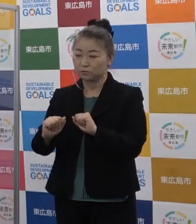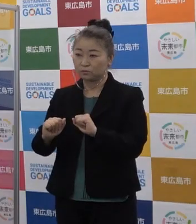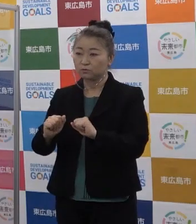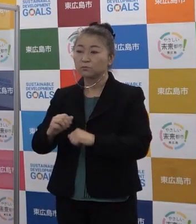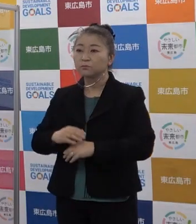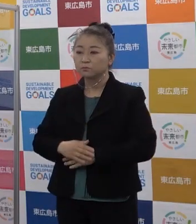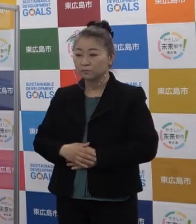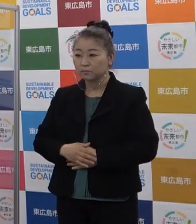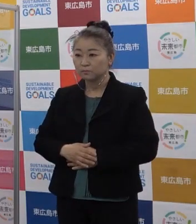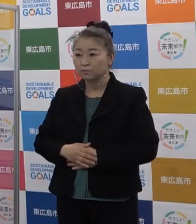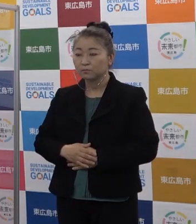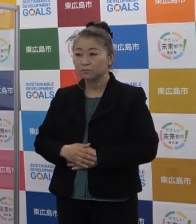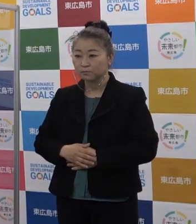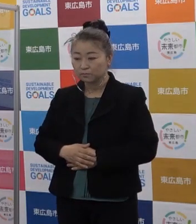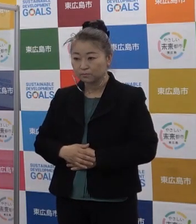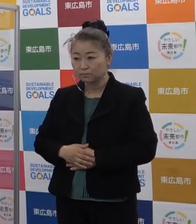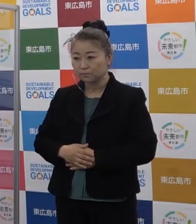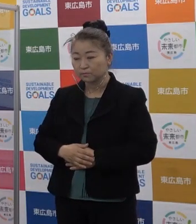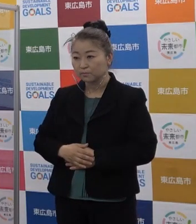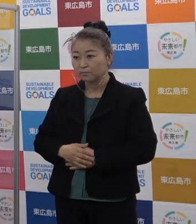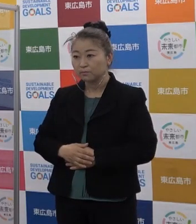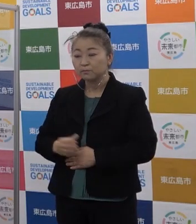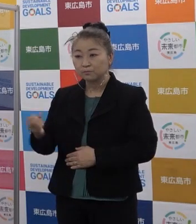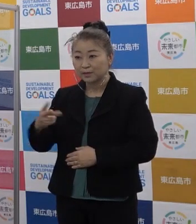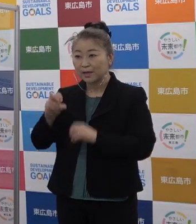周辺で行うということであります。